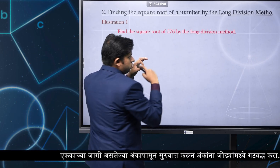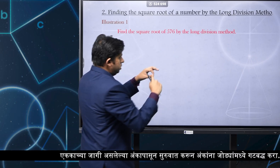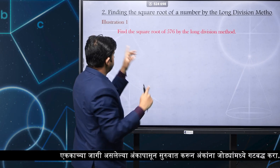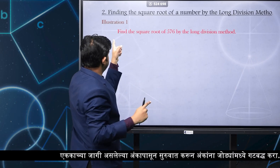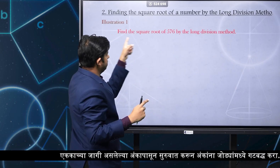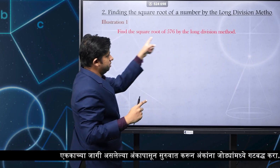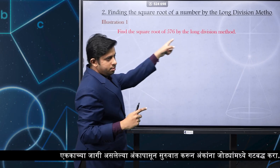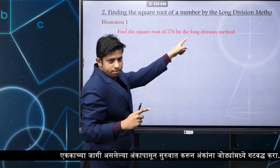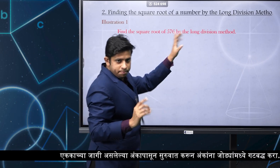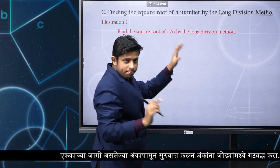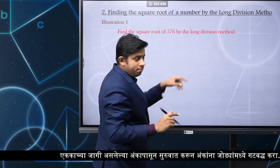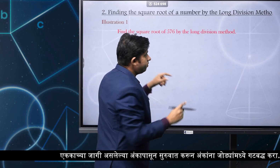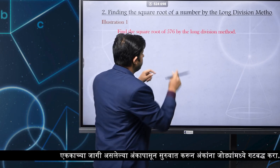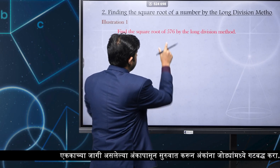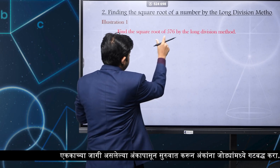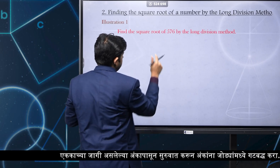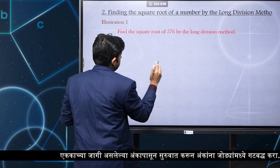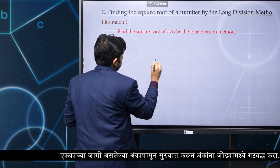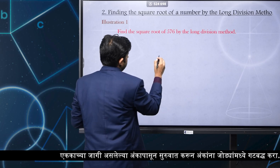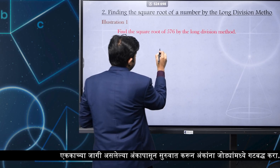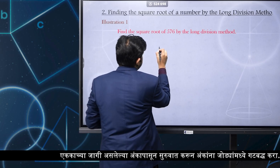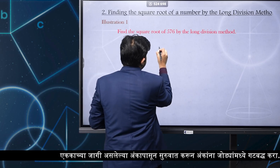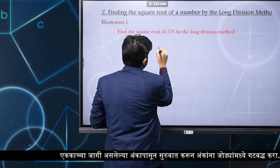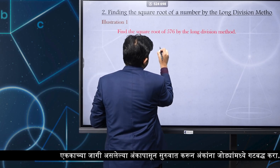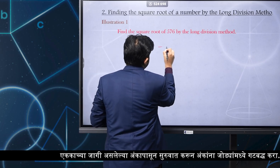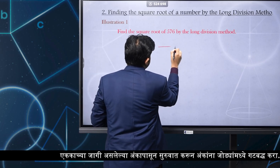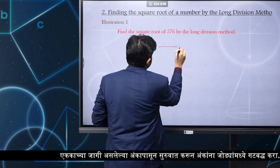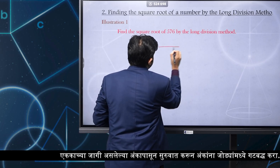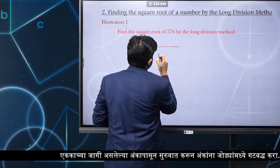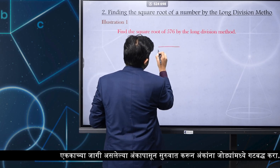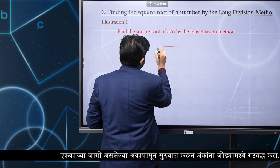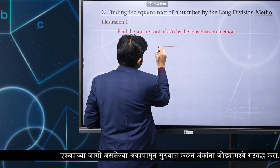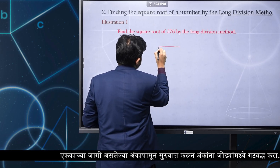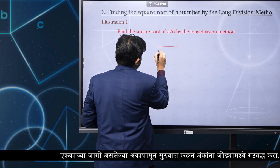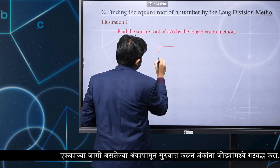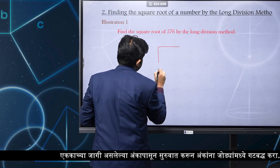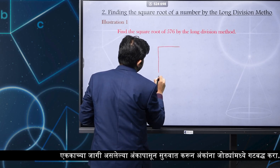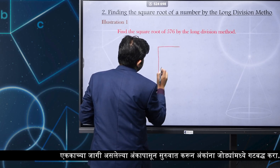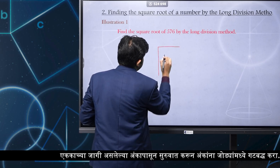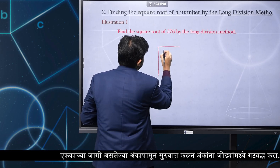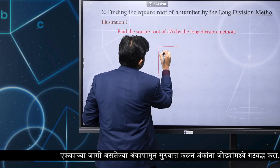एककाच्या जागी असलेल्या अंकापासून सुरुवात करून अंकांना जोड्यांमध्ये गटबद्ध करा.